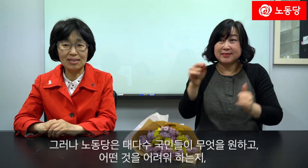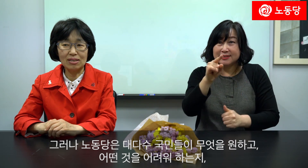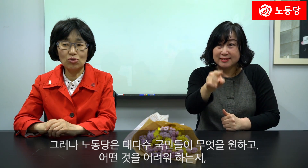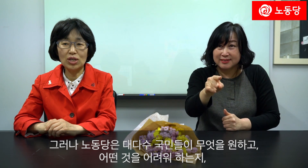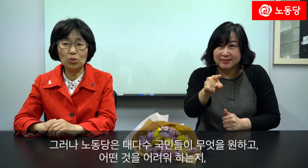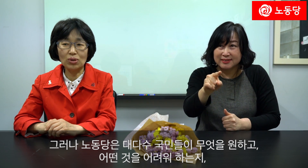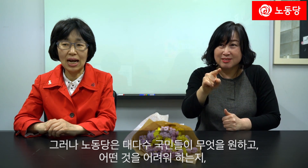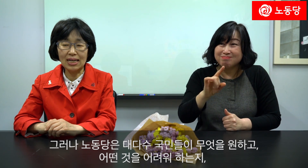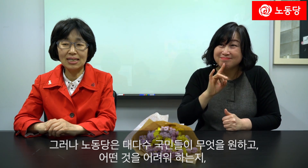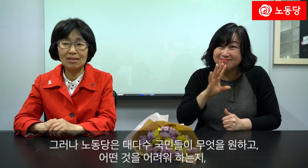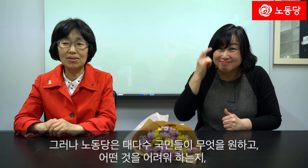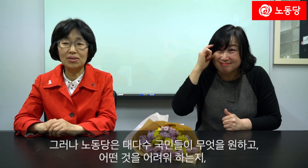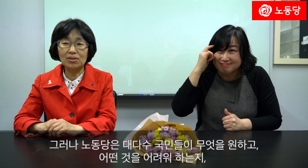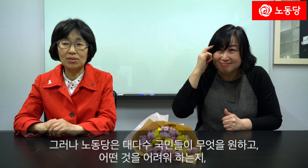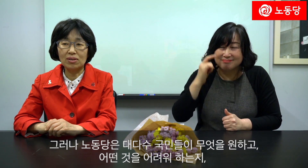그러나